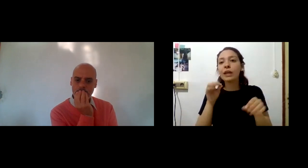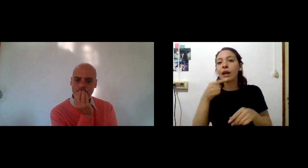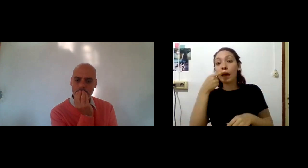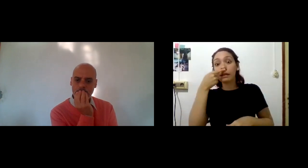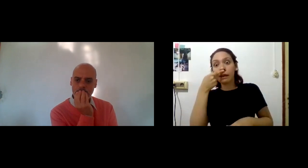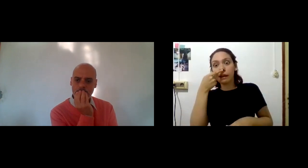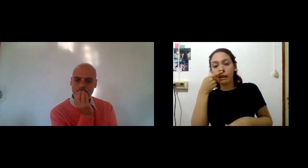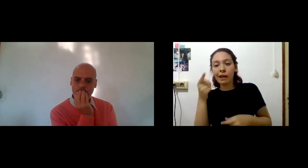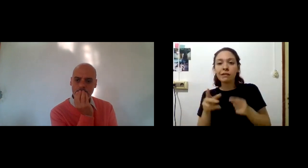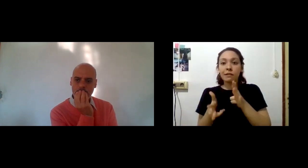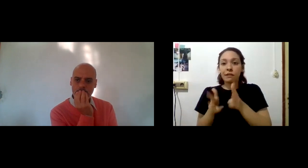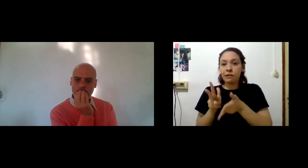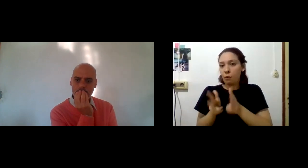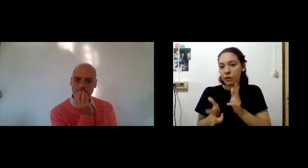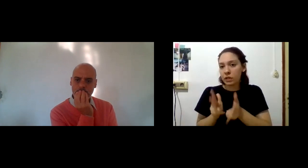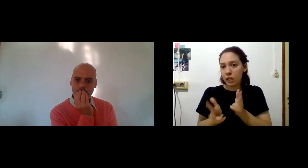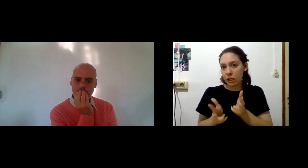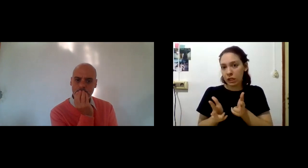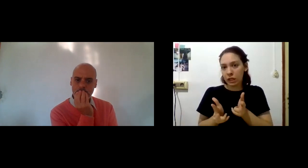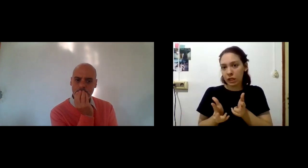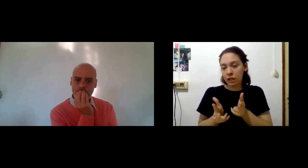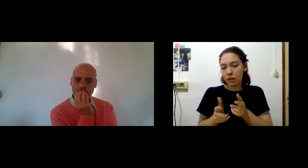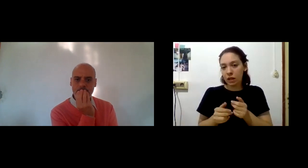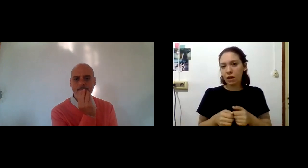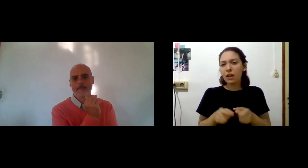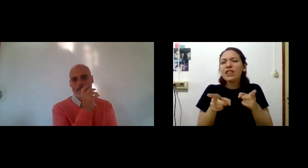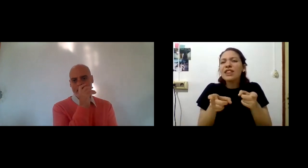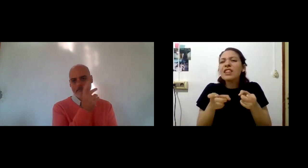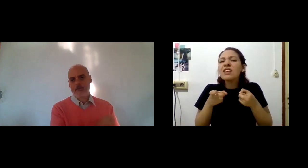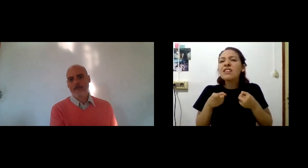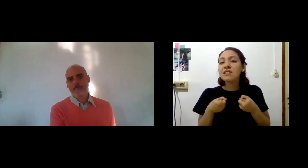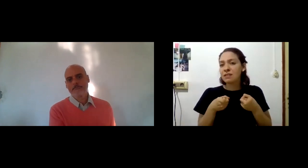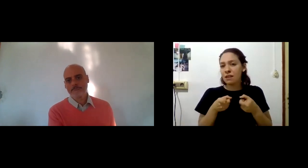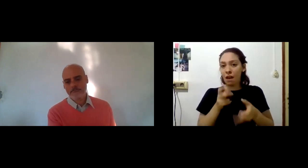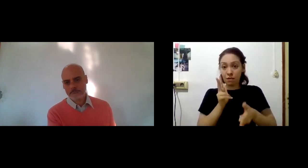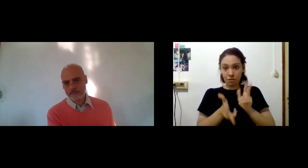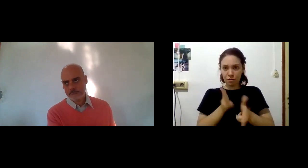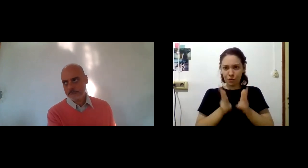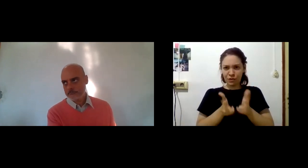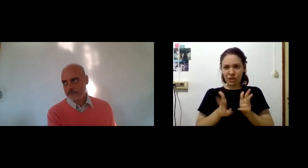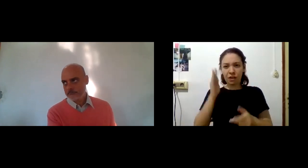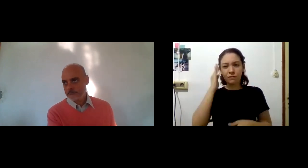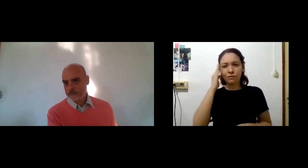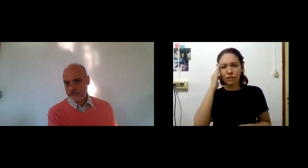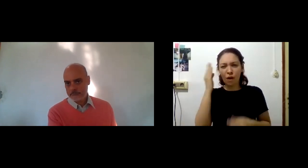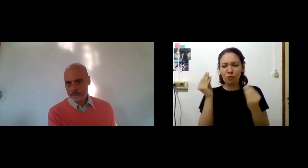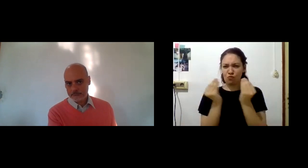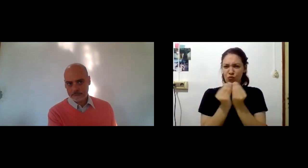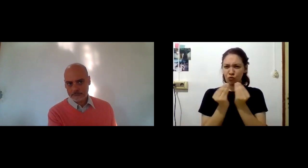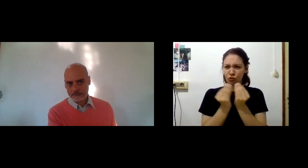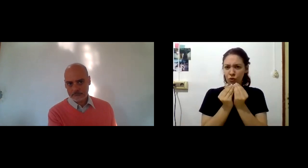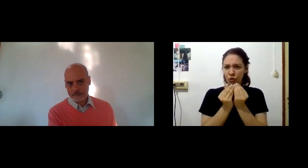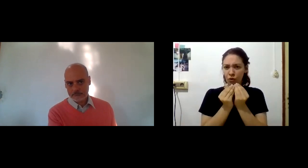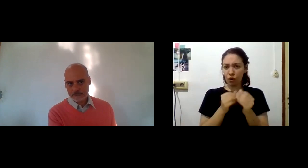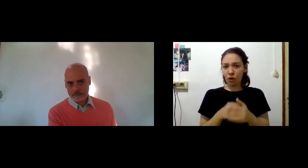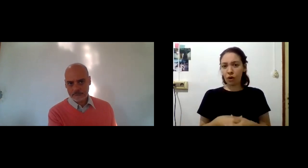esporádica. Entonces yo quisiera saber eso, qué nivel se requiere y si lo que nos van a proporcionar nos va a ayudar para